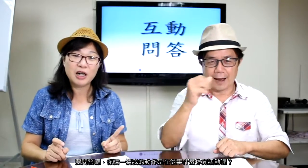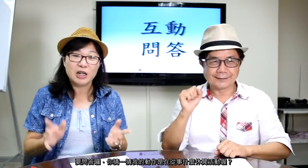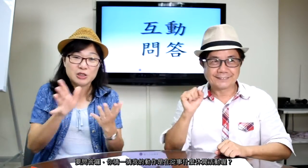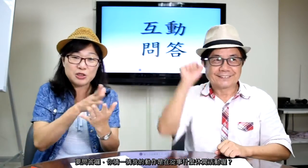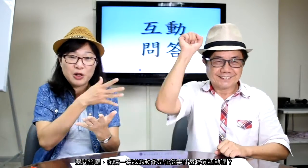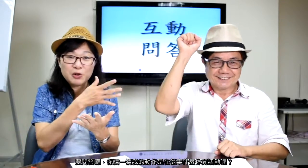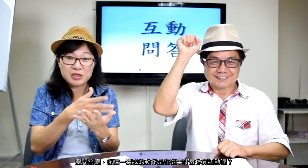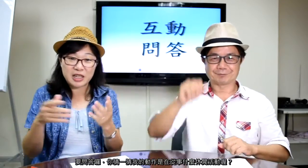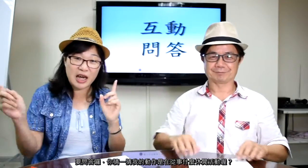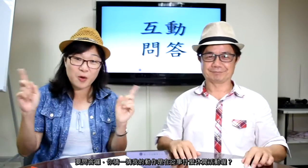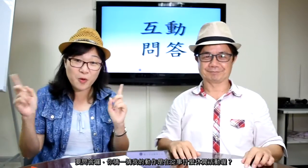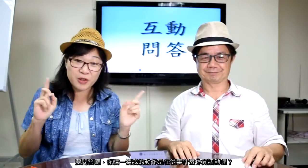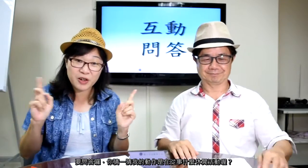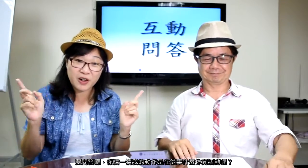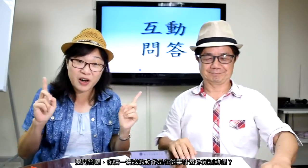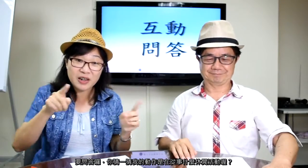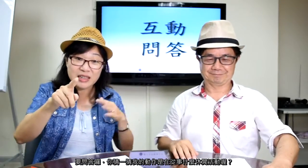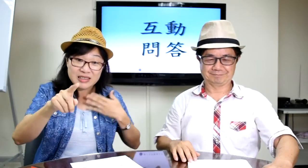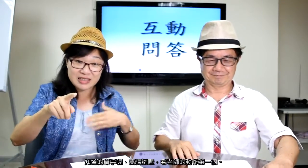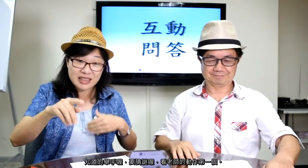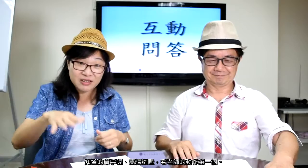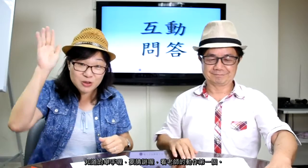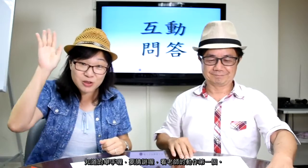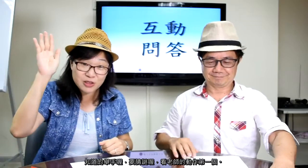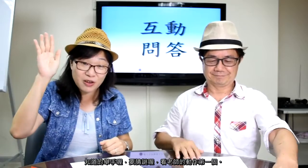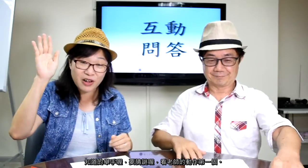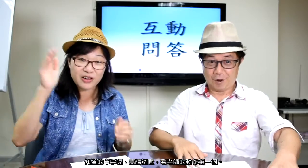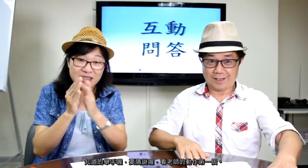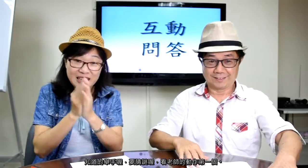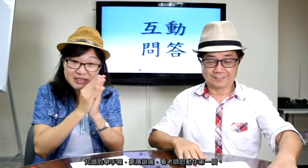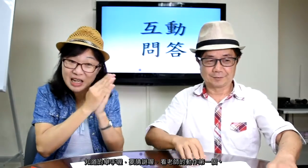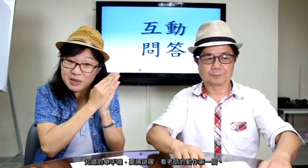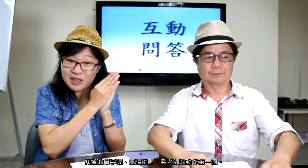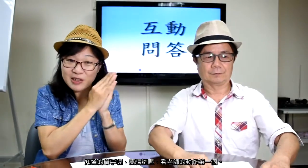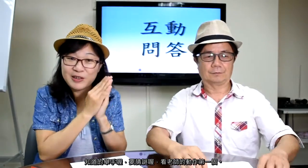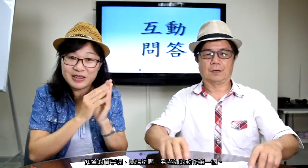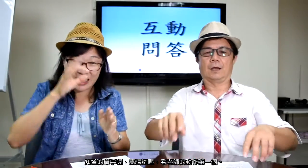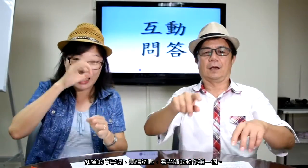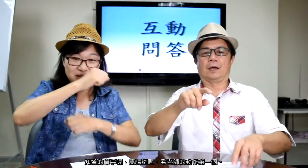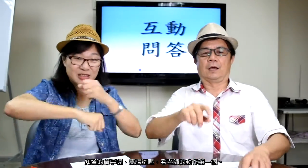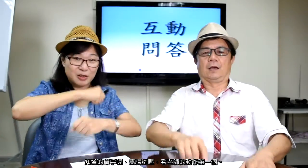么休闲活动哦？知道的举手哦，要猜谜哦，看老师的动